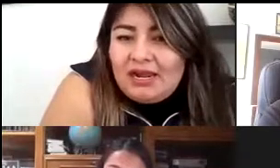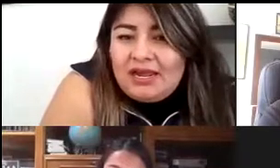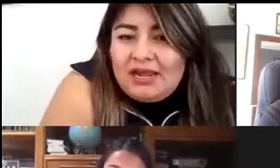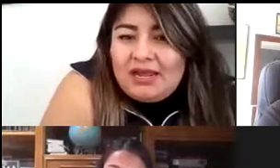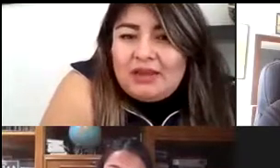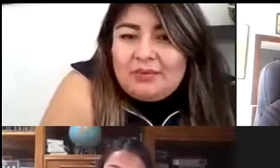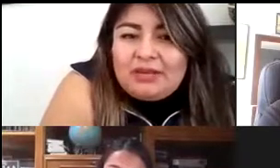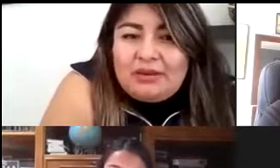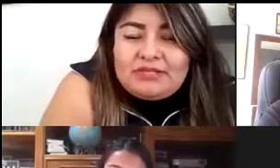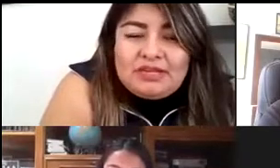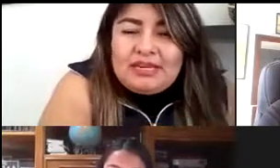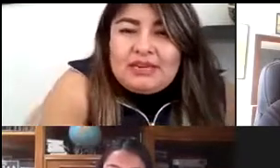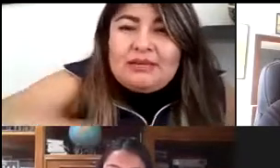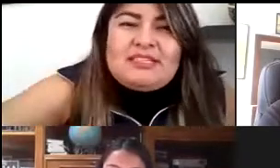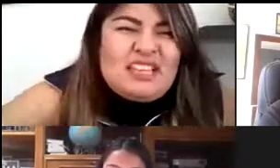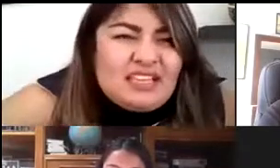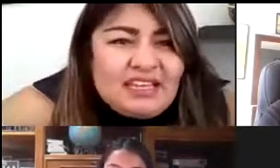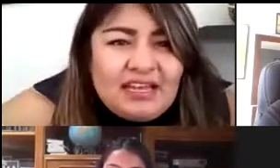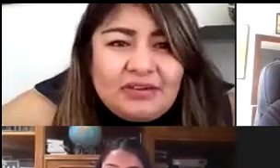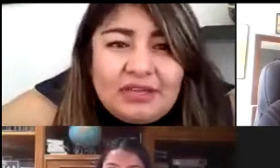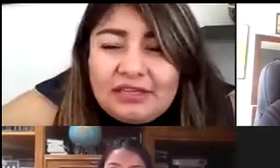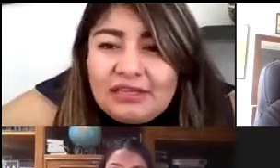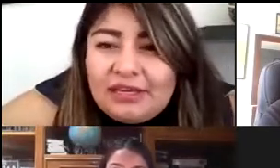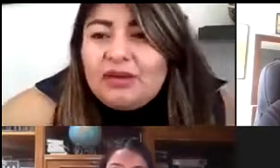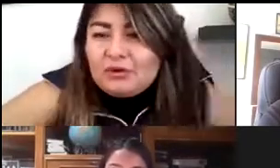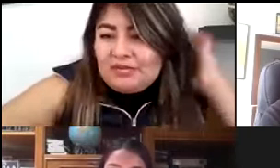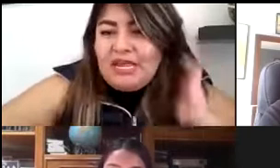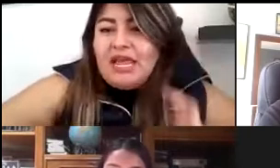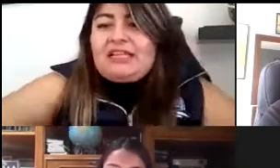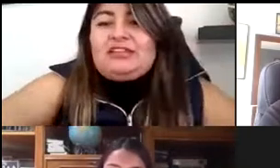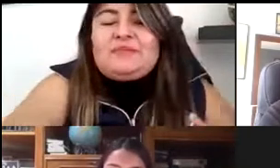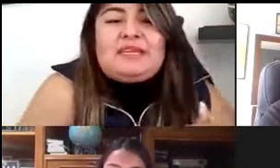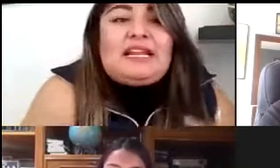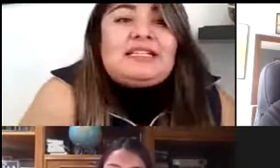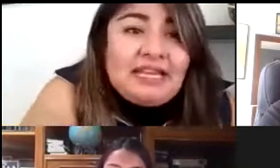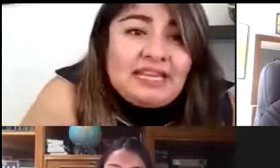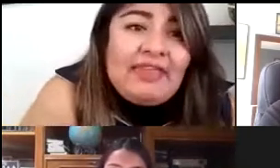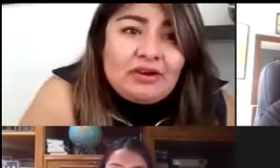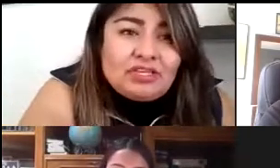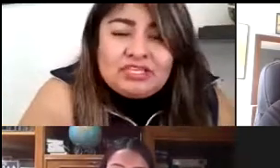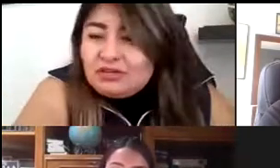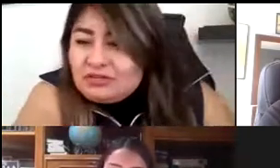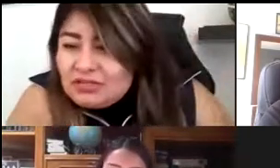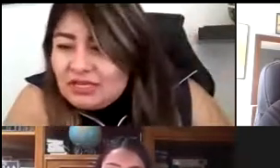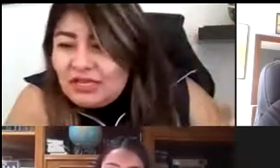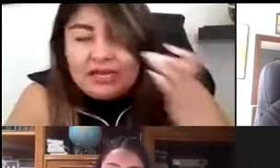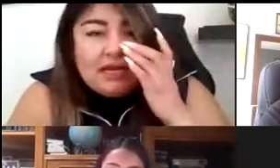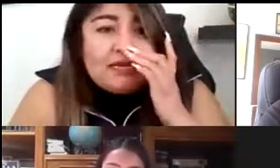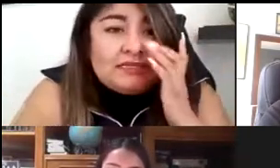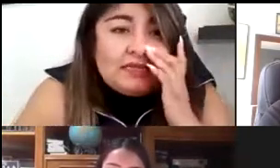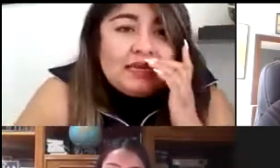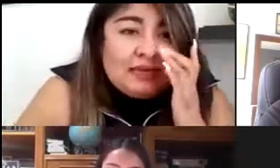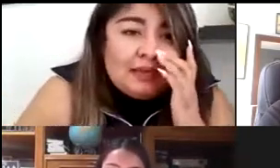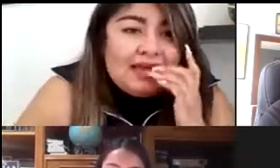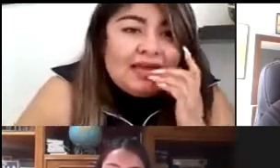Ajá. Porque yo había visto que alguien hablaba señas aquí ya, ¿no? Ya tenía. Bueno, no se preocupen. De todas maneras, el día de hoy, chicos,